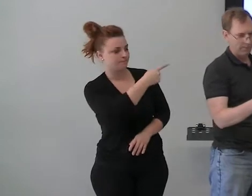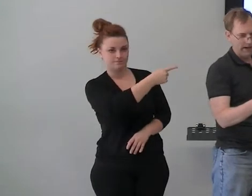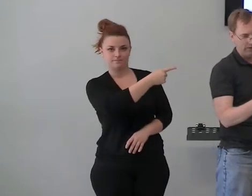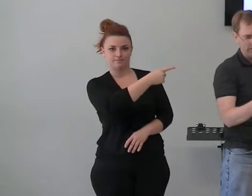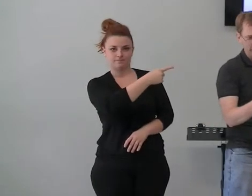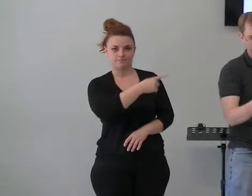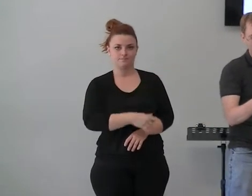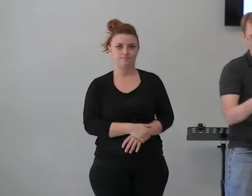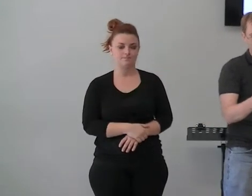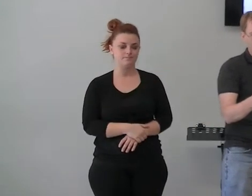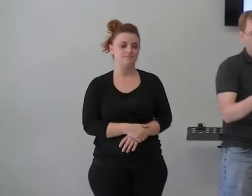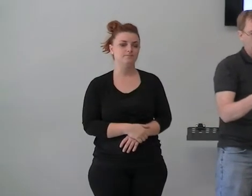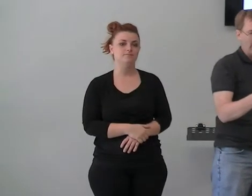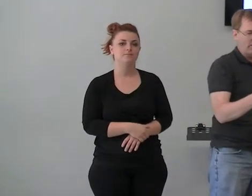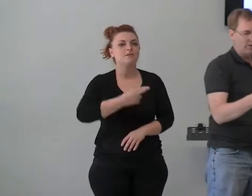Pietro,